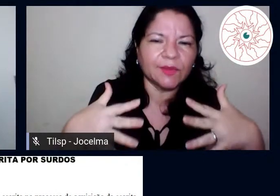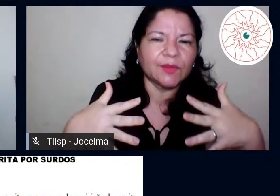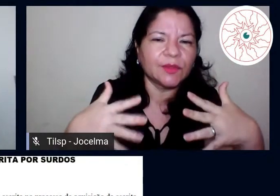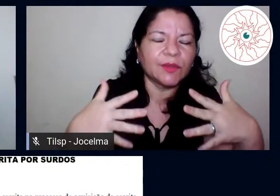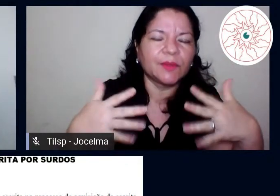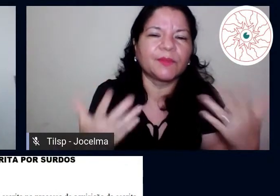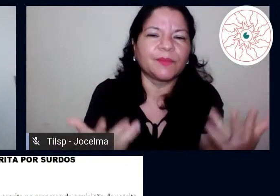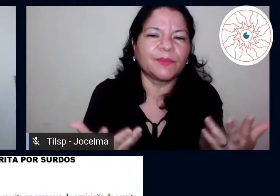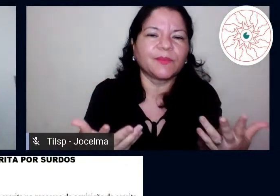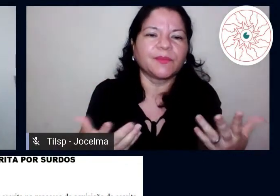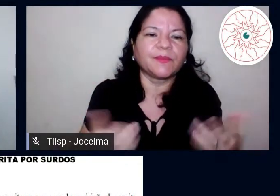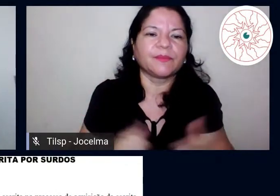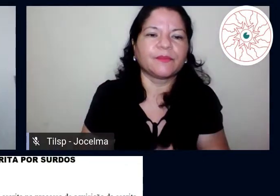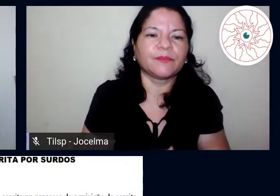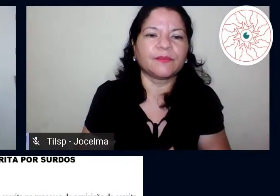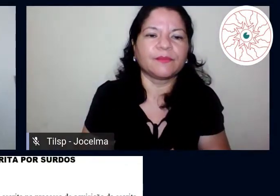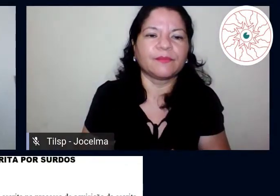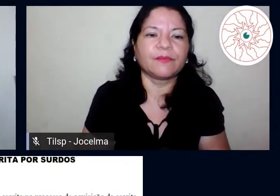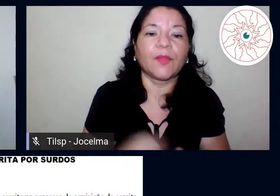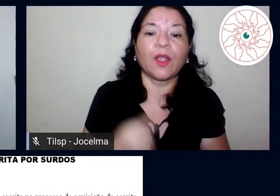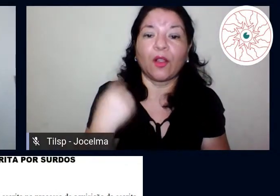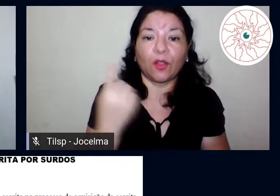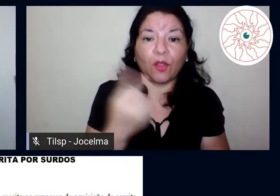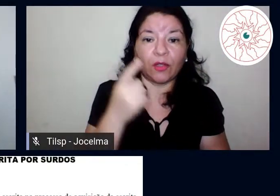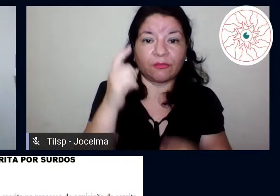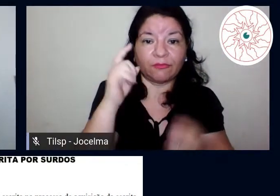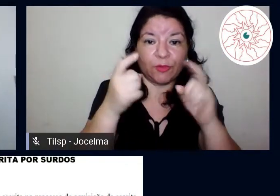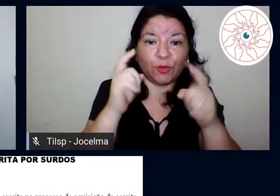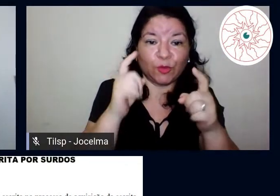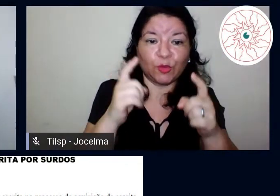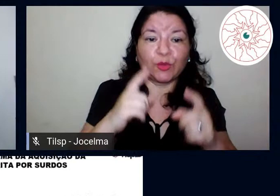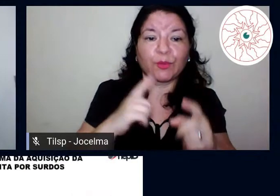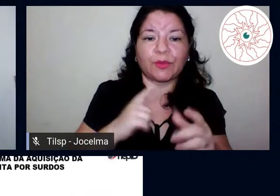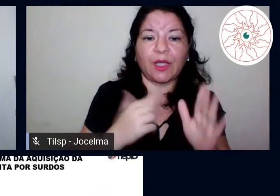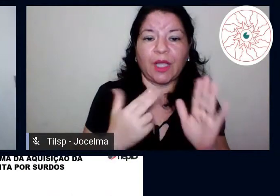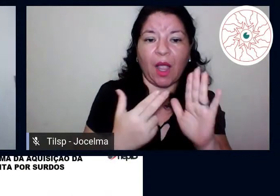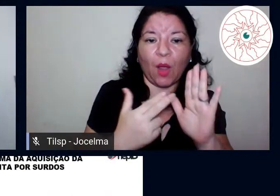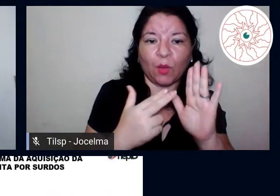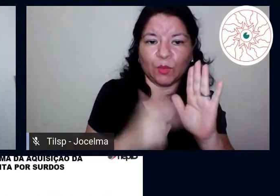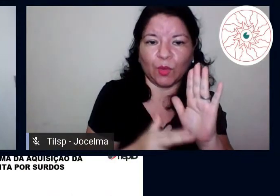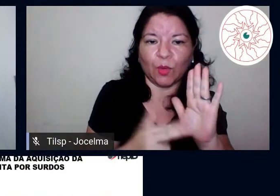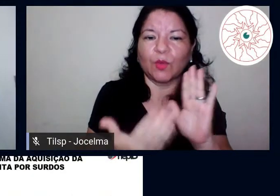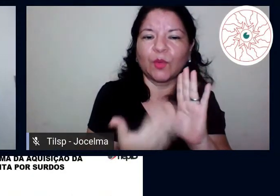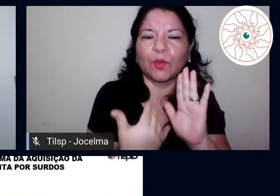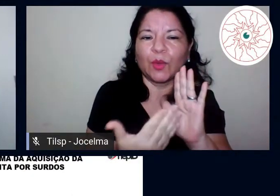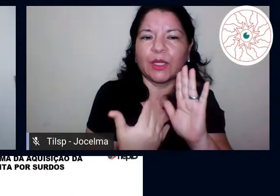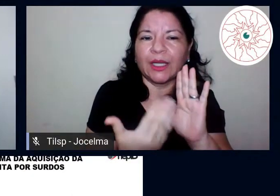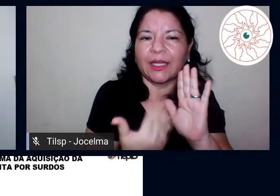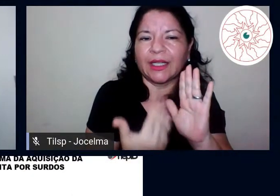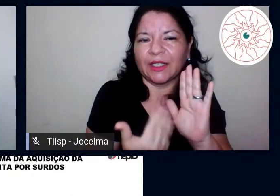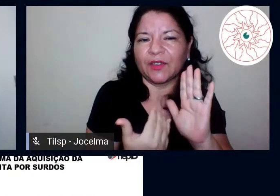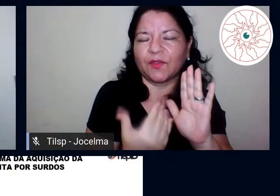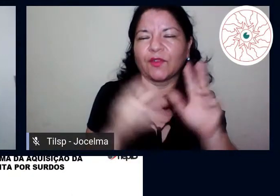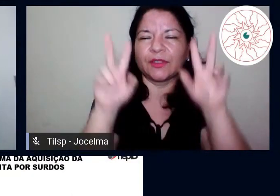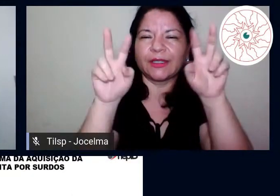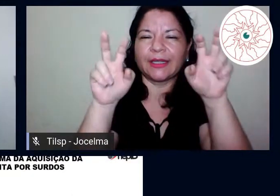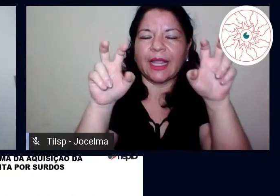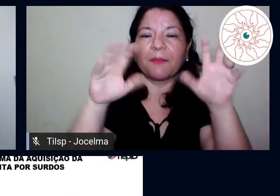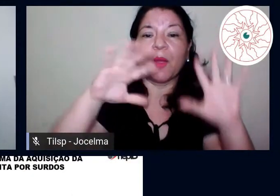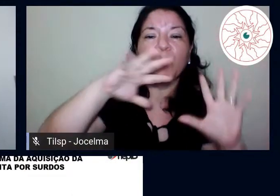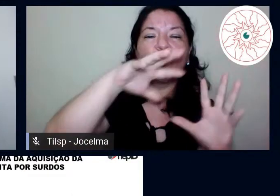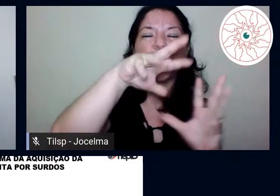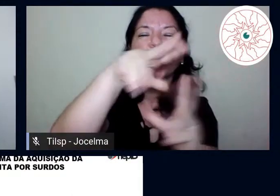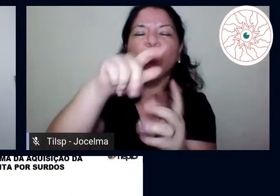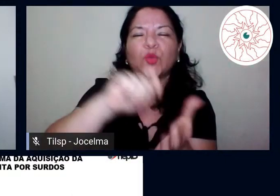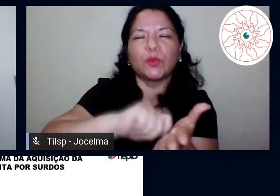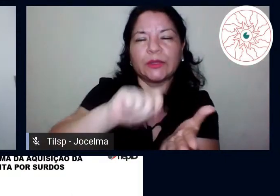eh, a a as a discussão de Mericato feita no livro no livro O Mundo da Escrita, né? lá, ela vai